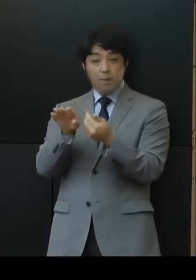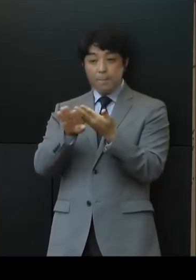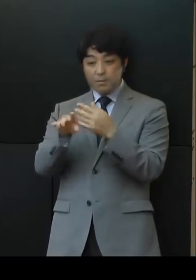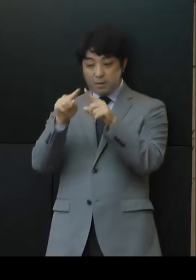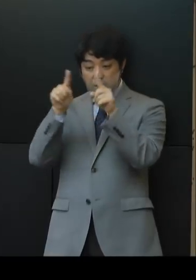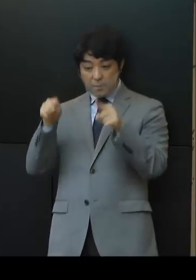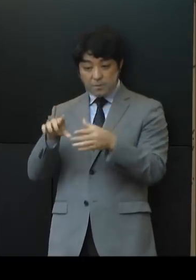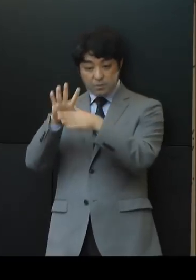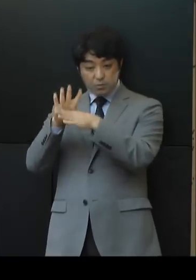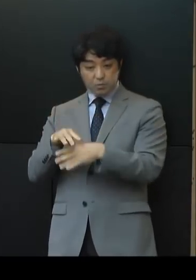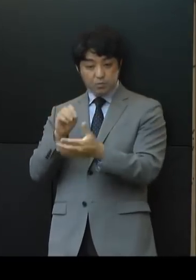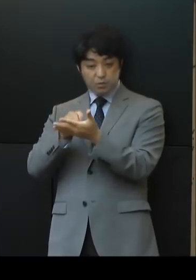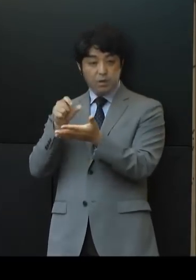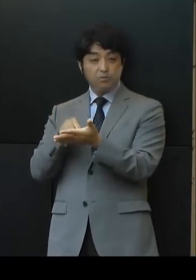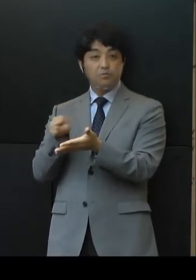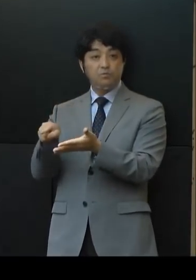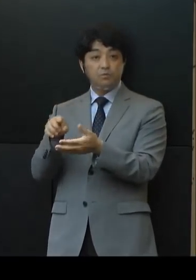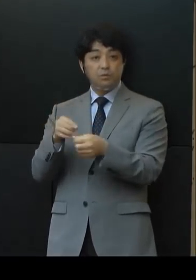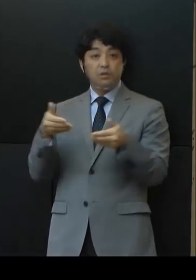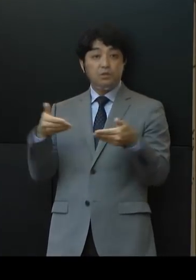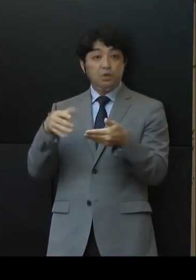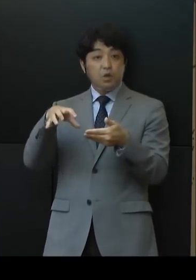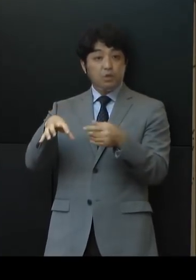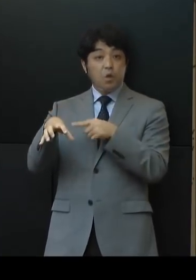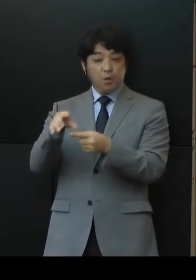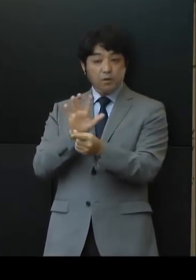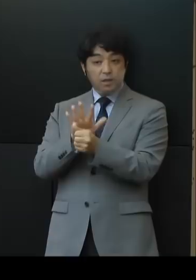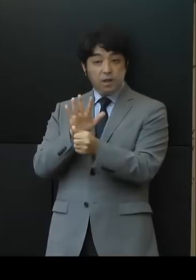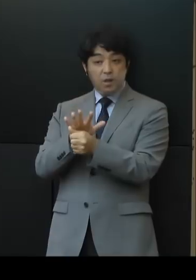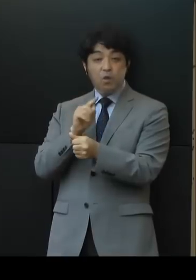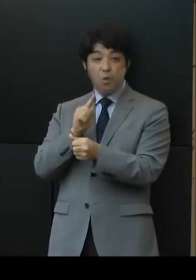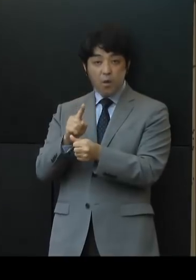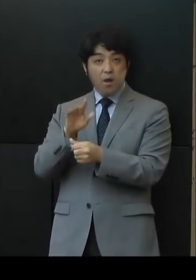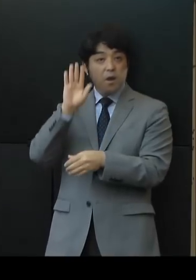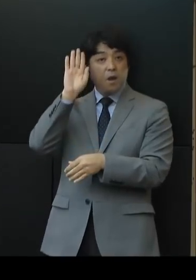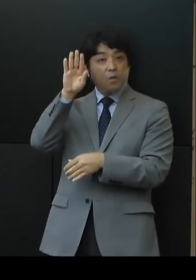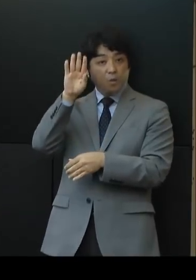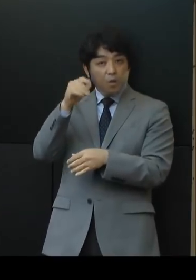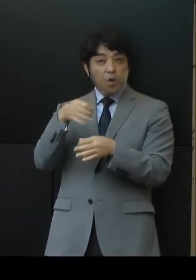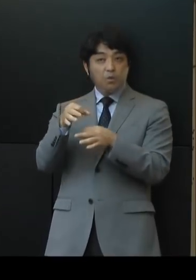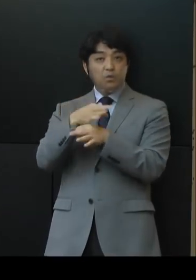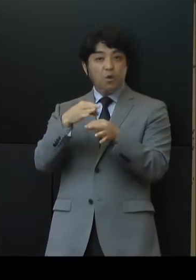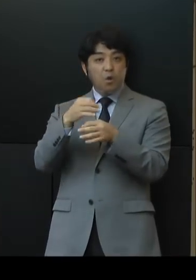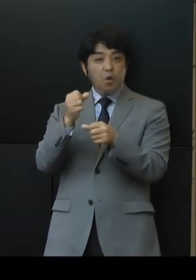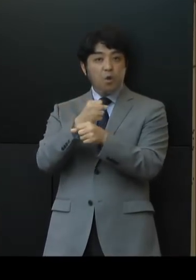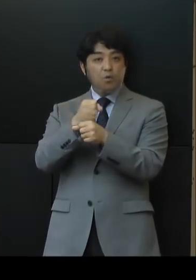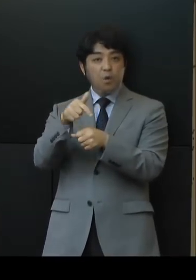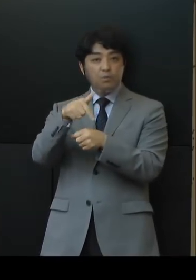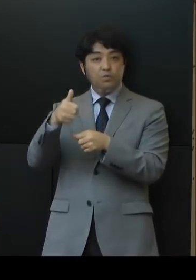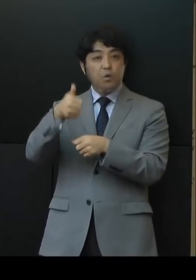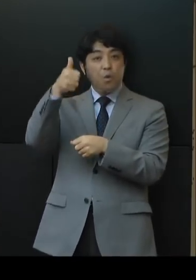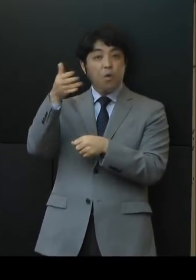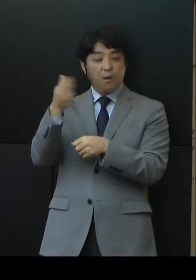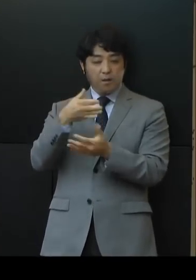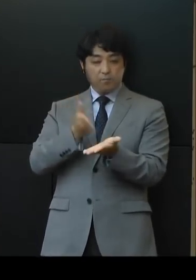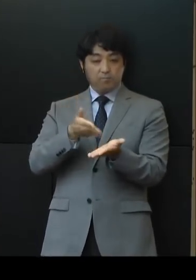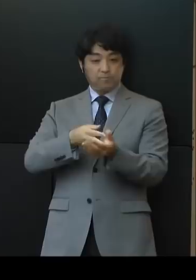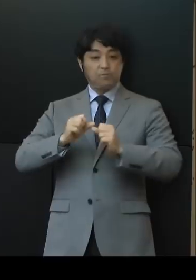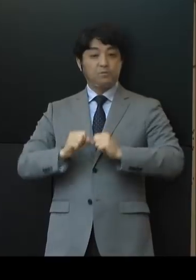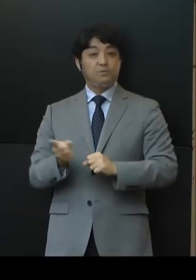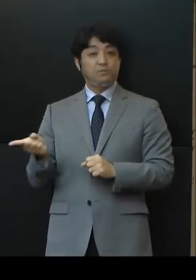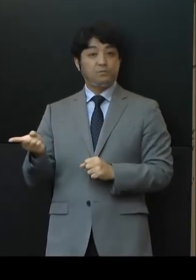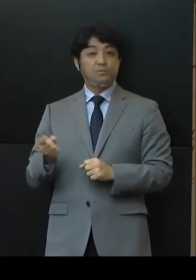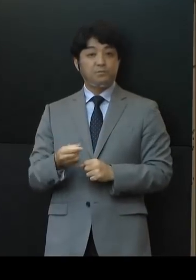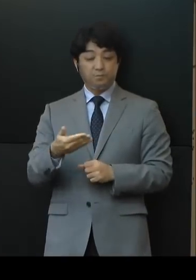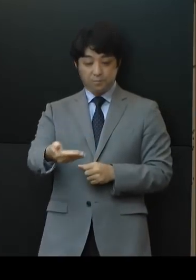。事業者等への支援等につきましては後ほど商工労働部長から説明があります。で8